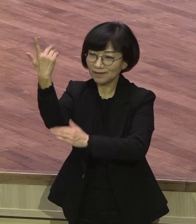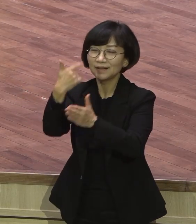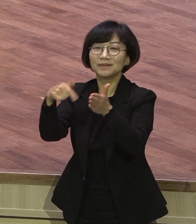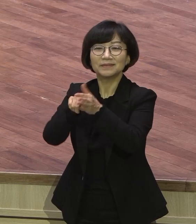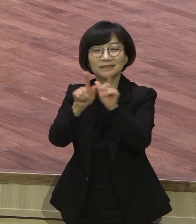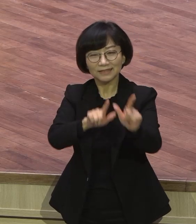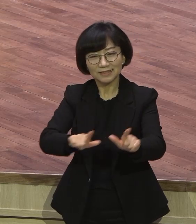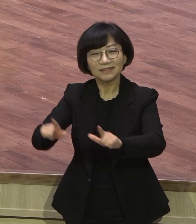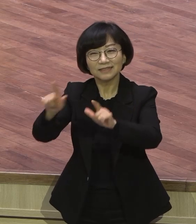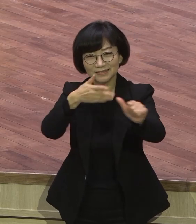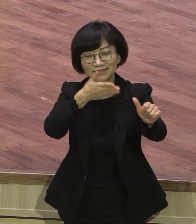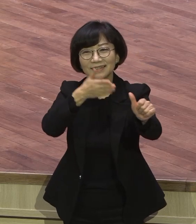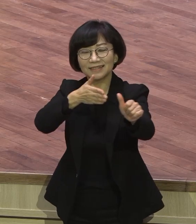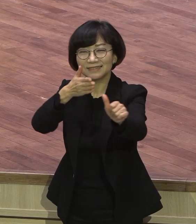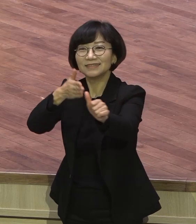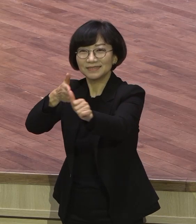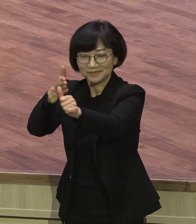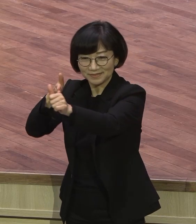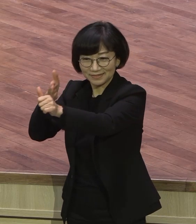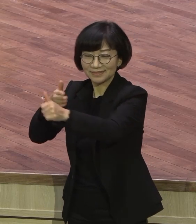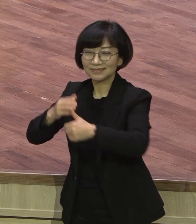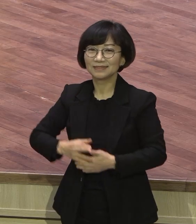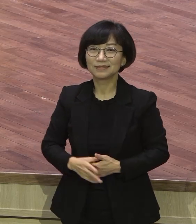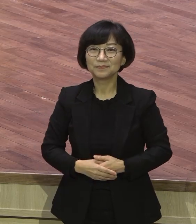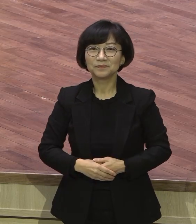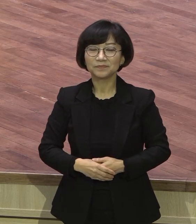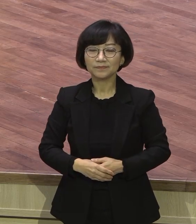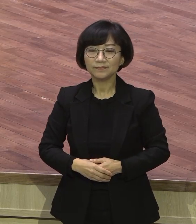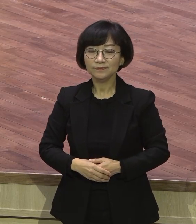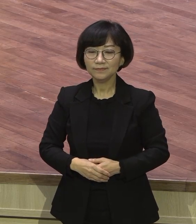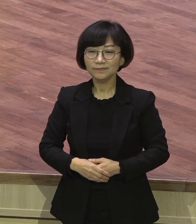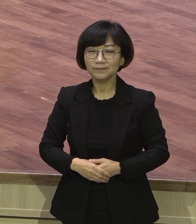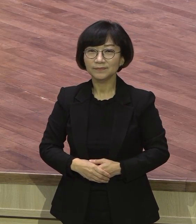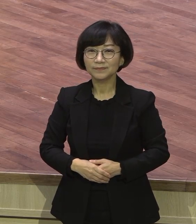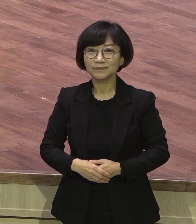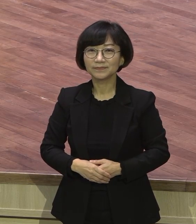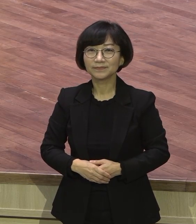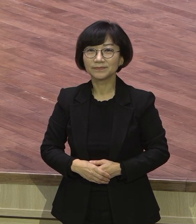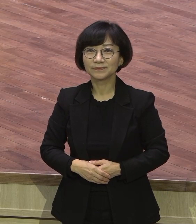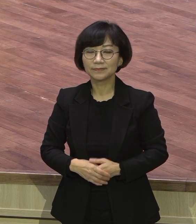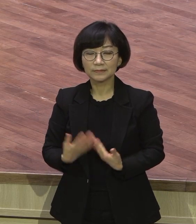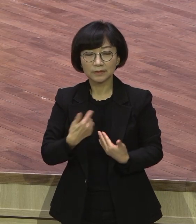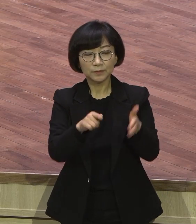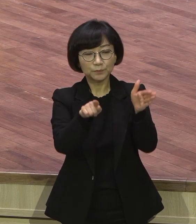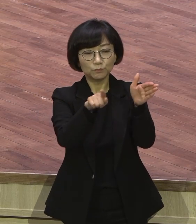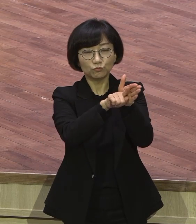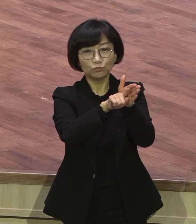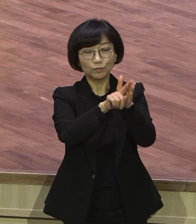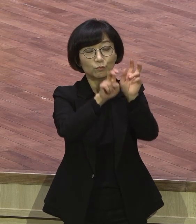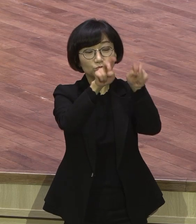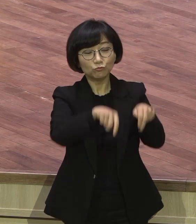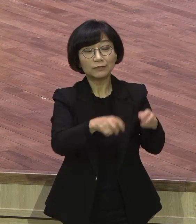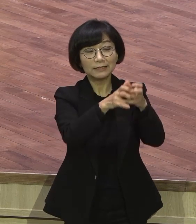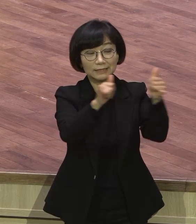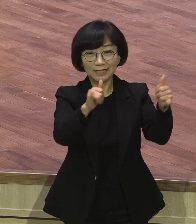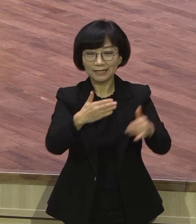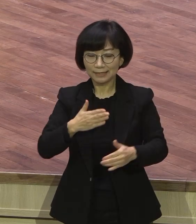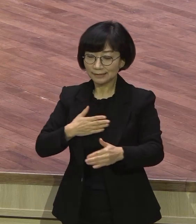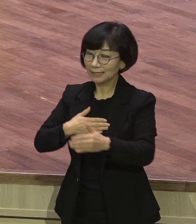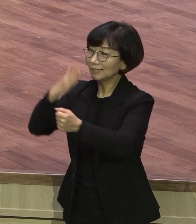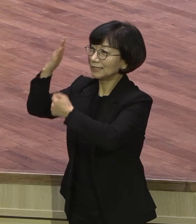자존감이 있어야지요. 살아가면서 불신자하고 당근히 달라야지요. 자영적 자존감